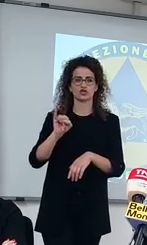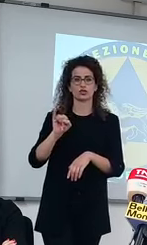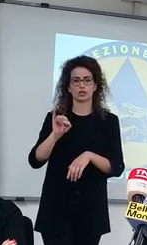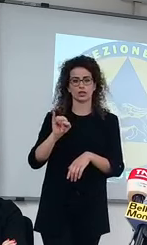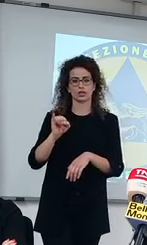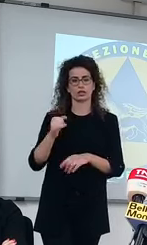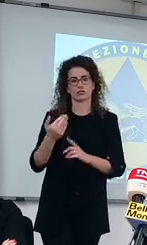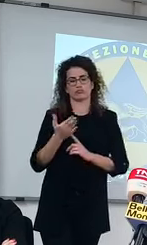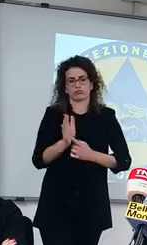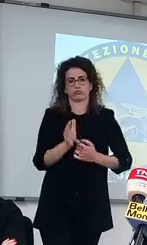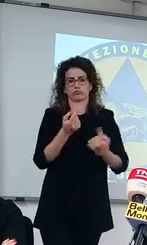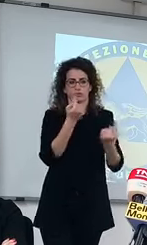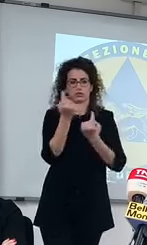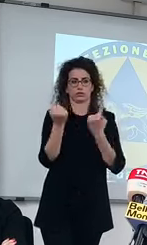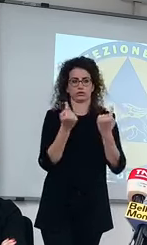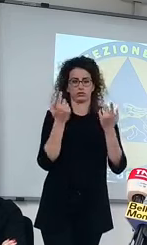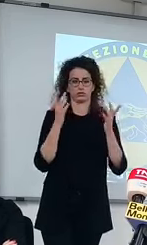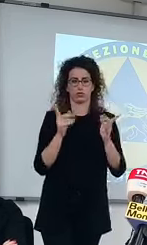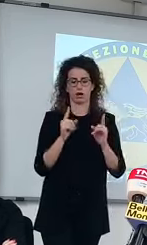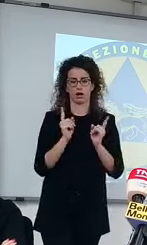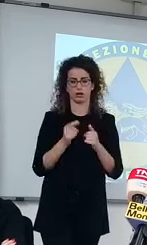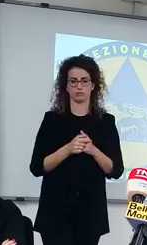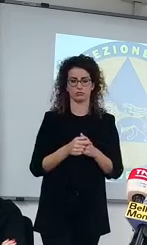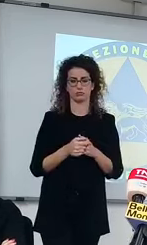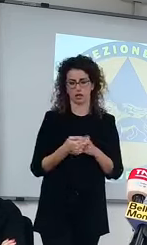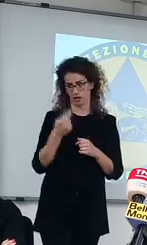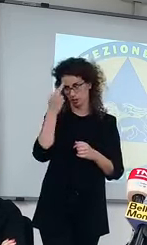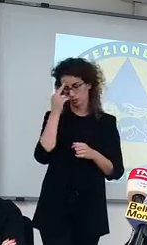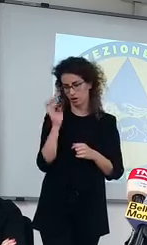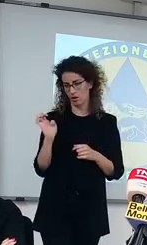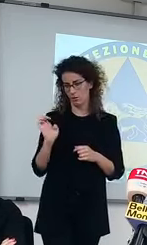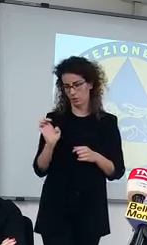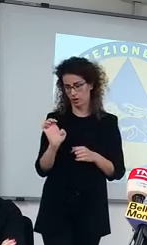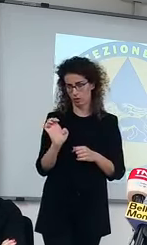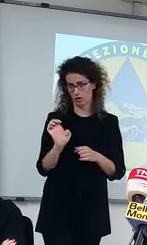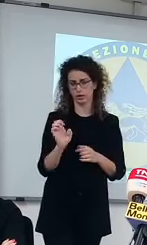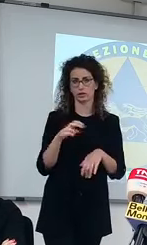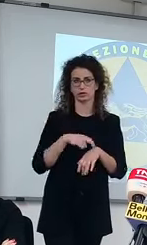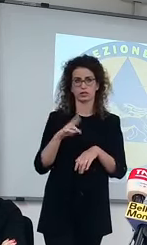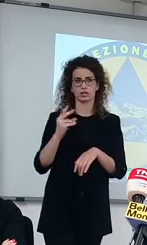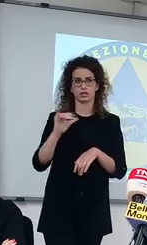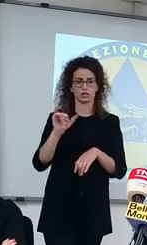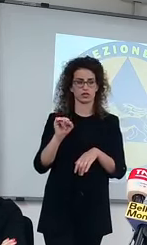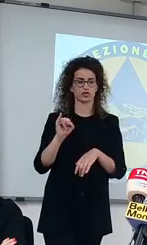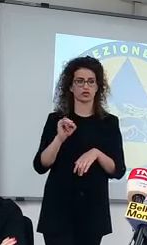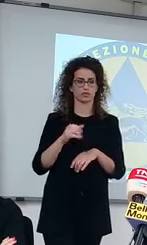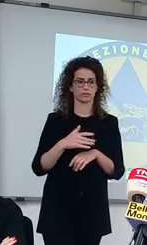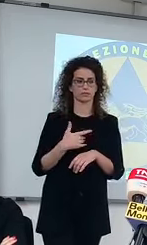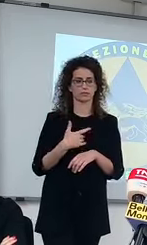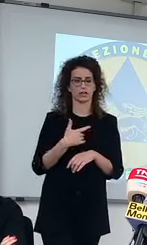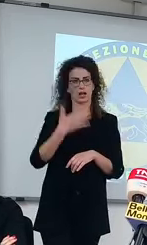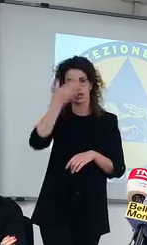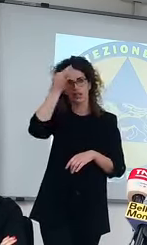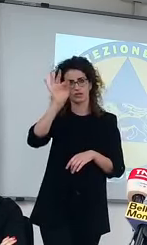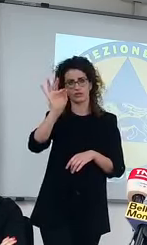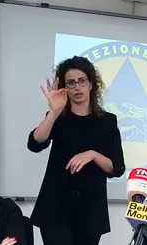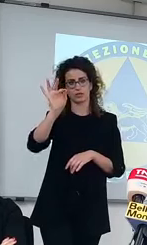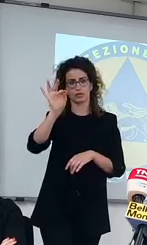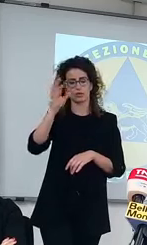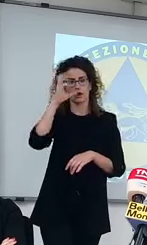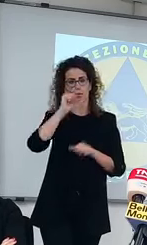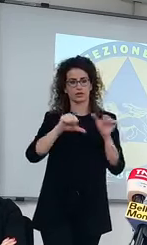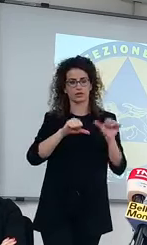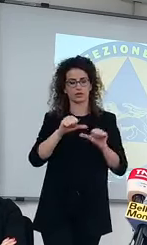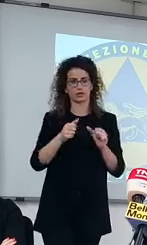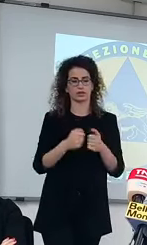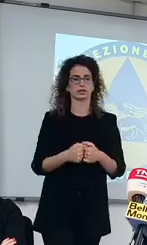spaccato di qual è la situazione. Sì. Ci ricordiamo mercoledì la dottoressa Ricci. Infatti. Che è il nostro punto di riferimento per la sequenziazione, oltretutto.